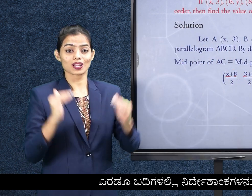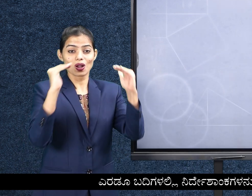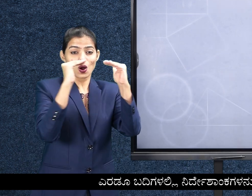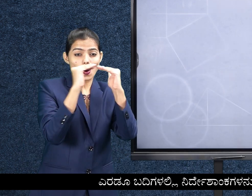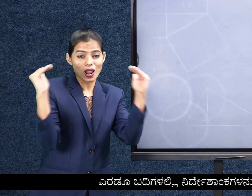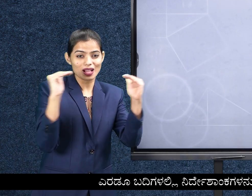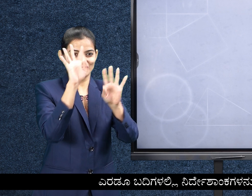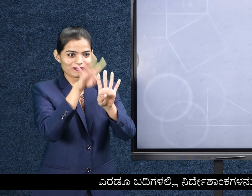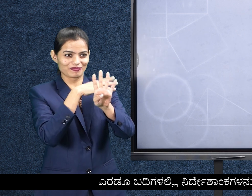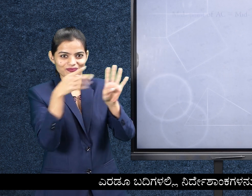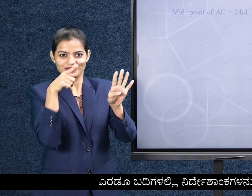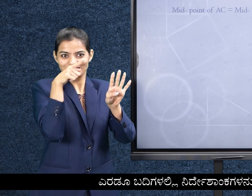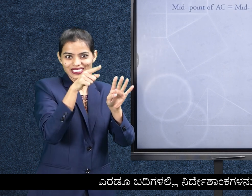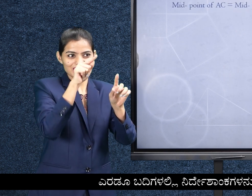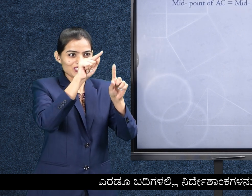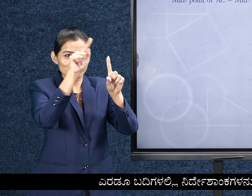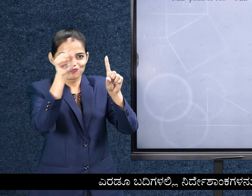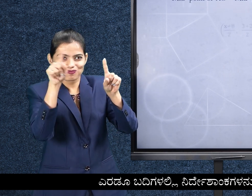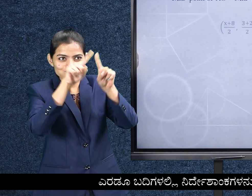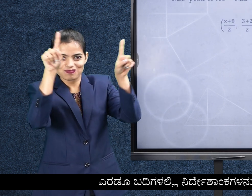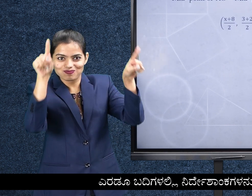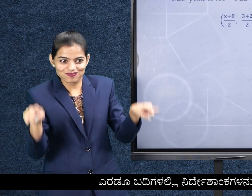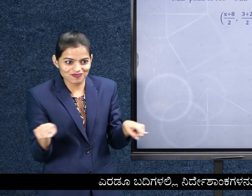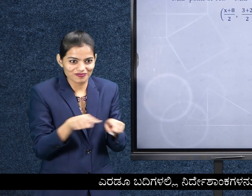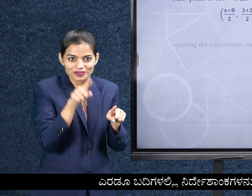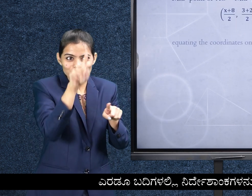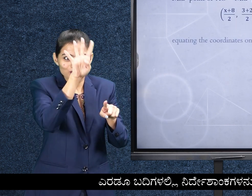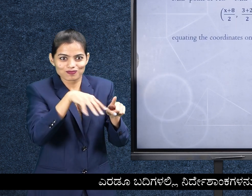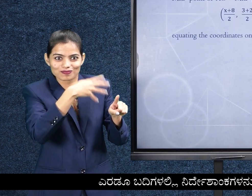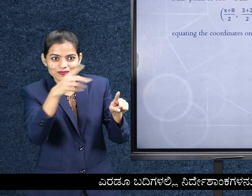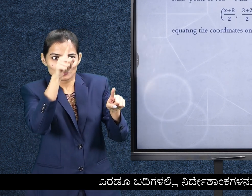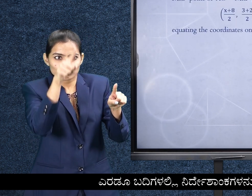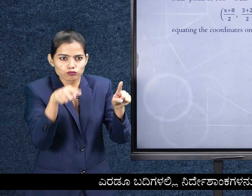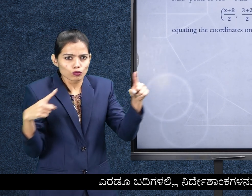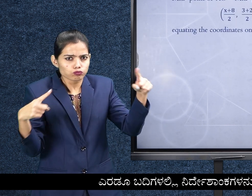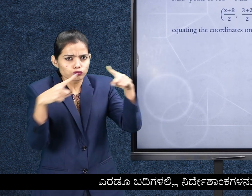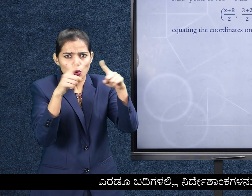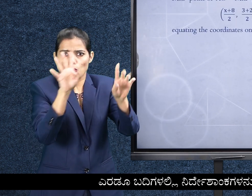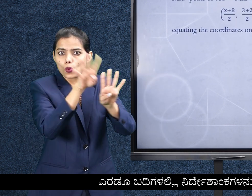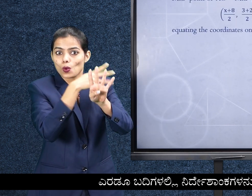ಎರಡು ಬದಿಗಳಲ್ಲಿ ನಿರ್ದೇಶಾಂಕಗಳನ್ನು ಸಮೀಕರಿಸಿ ನಾವು ಪಡೆಯುತ್ತೇವೆ